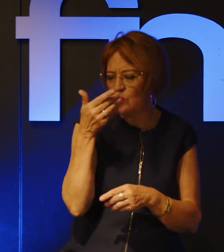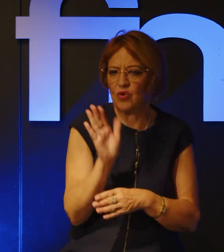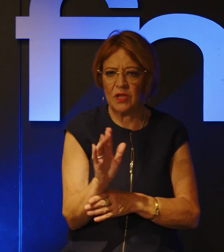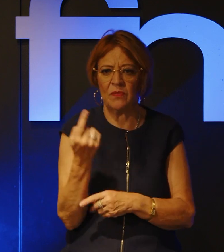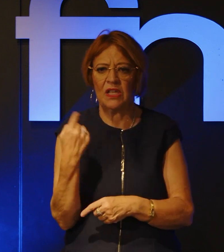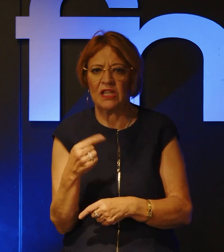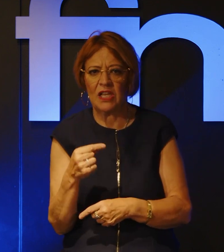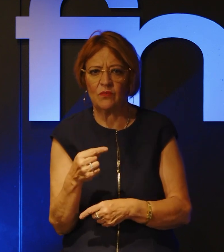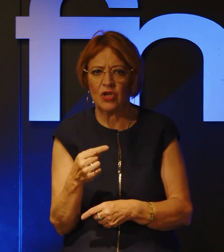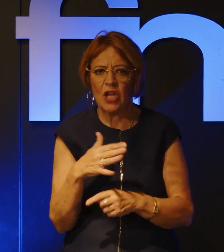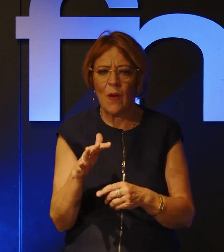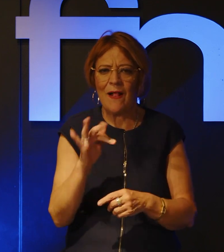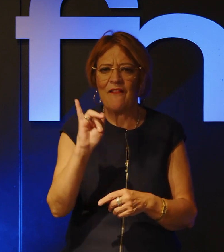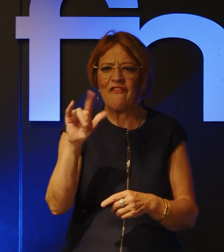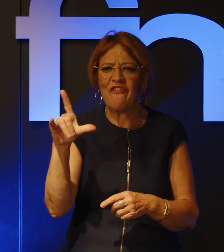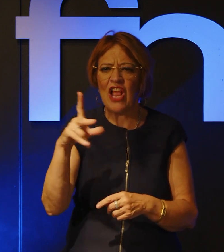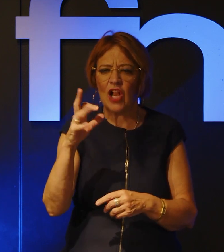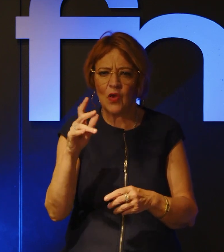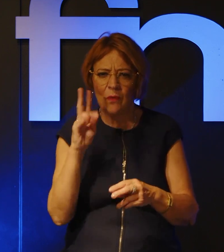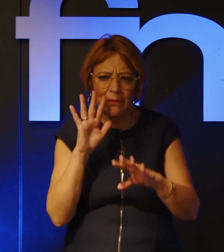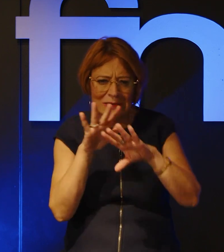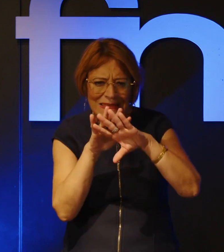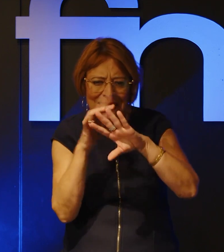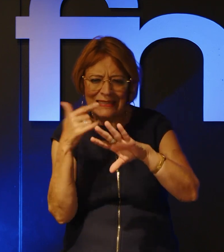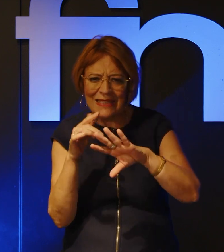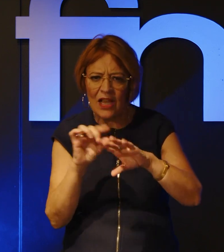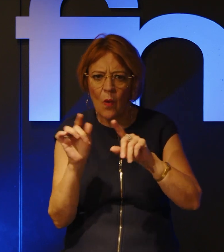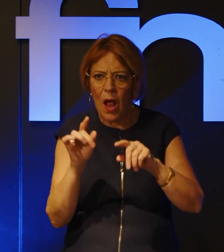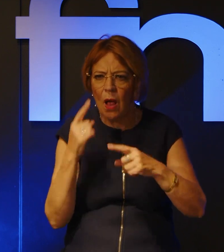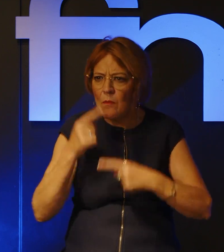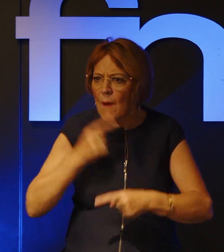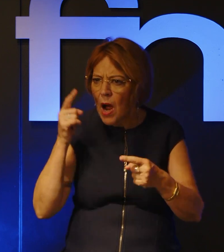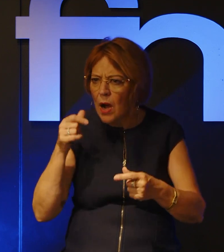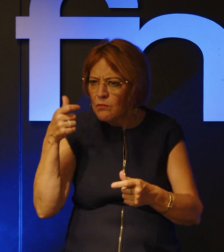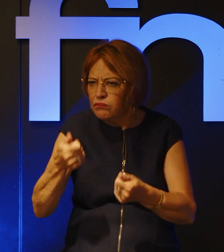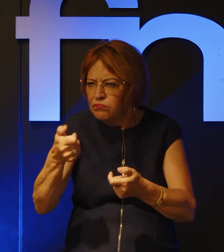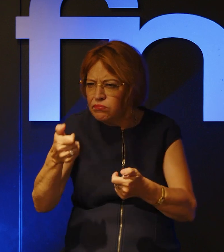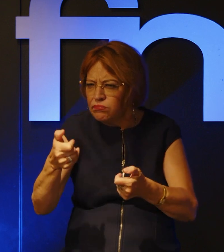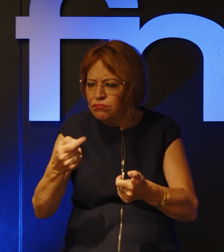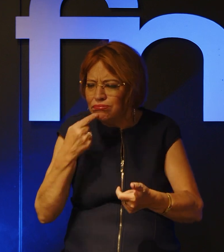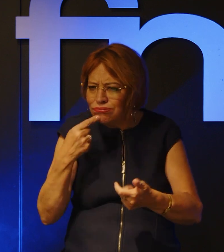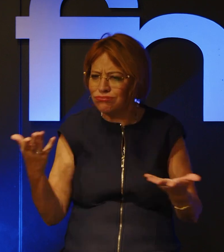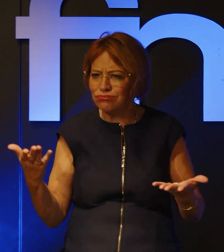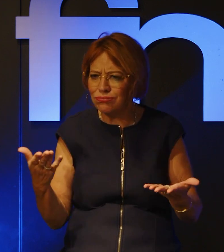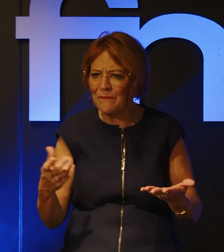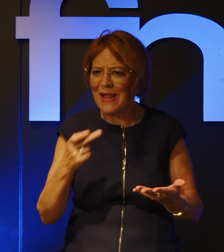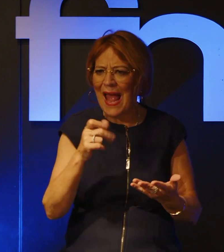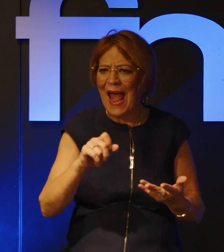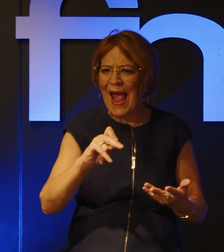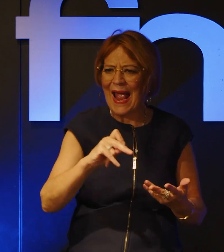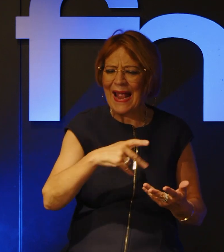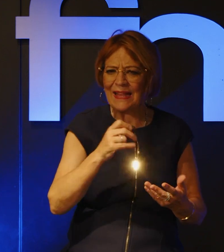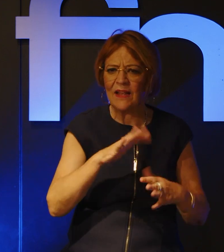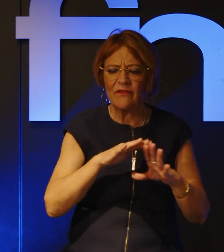temos os filtros temos filtros que que que viram virais não é temos eh até agath no outro dia